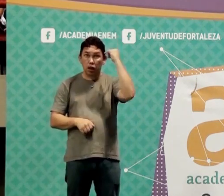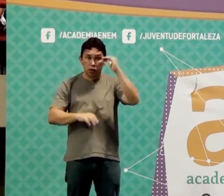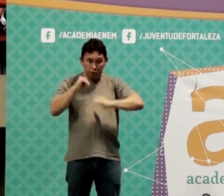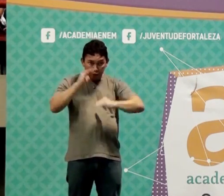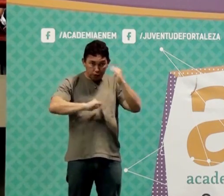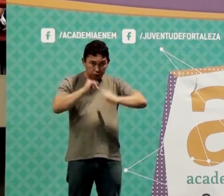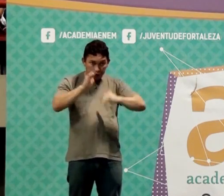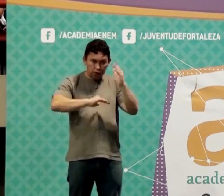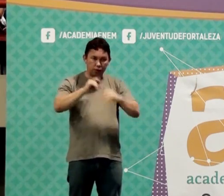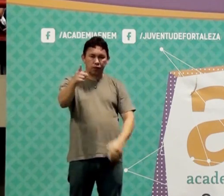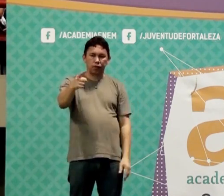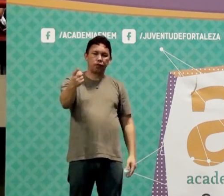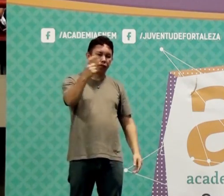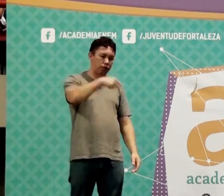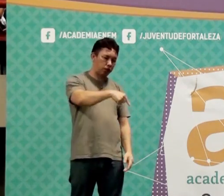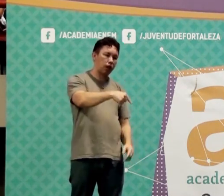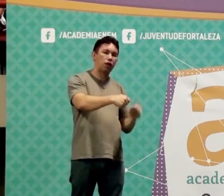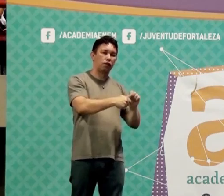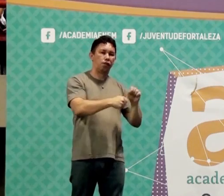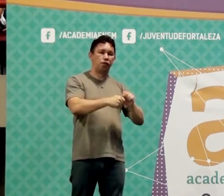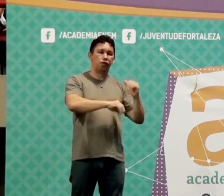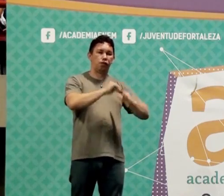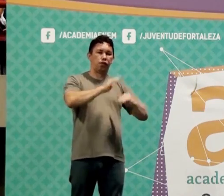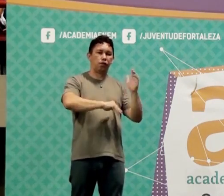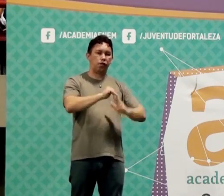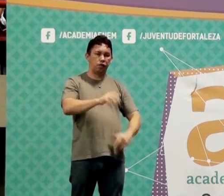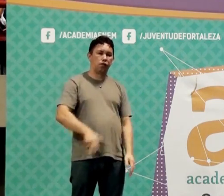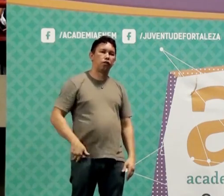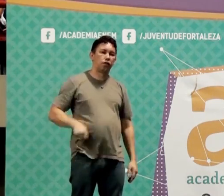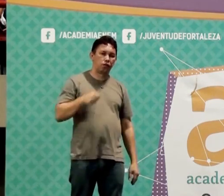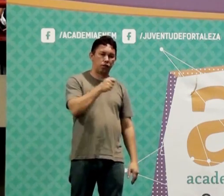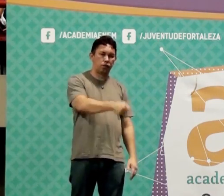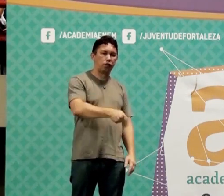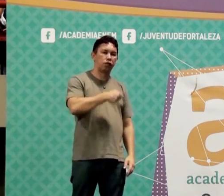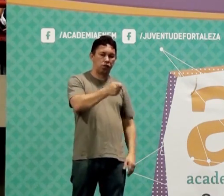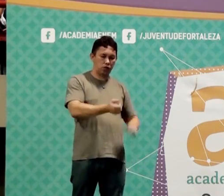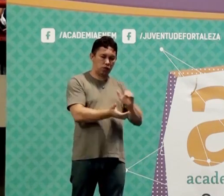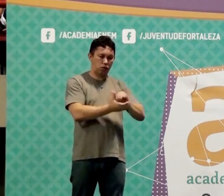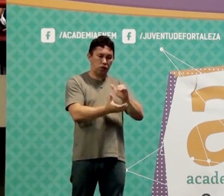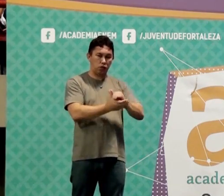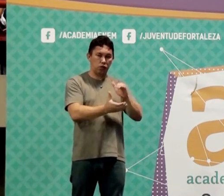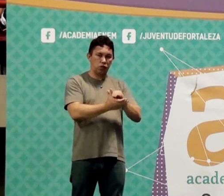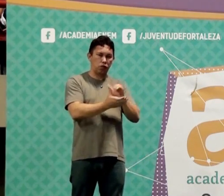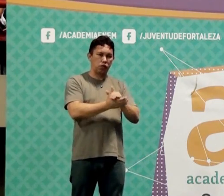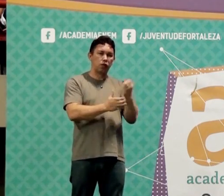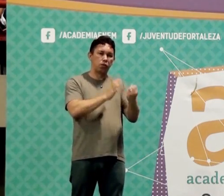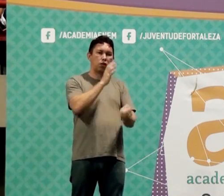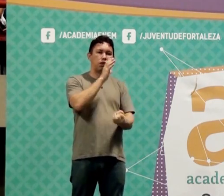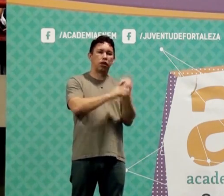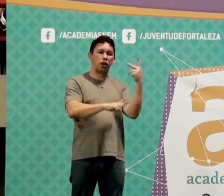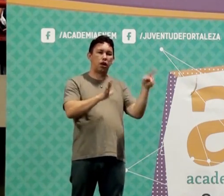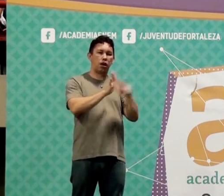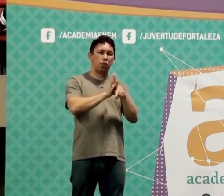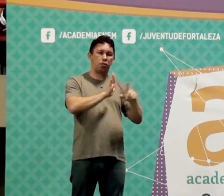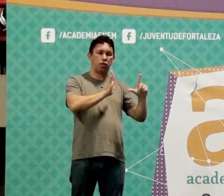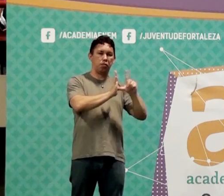vezes eu recebo muita encomenda, aí eu contrato um cara, padeiro, para fazer o pão para mim. Mas aí eu pago para